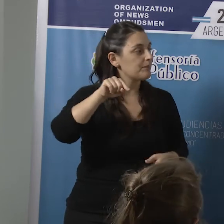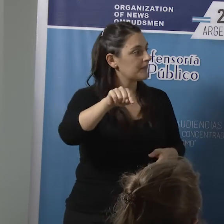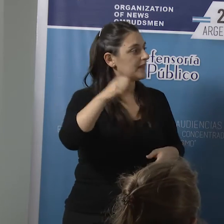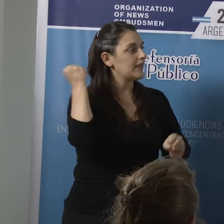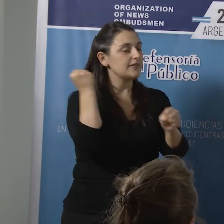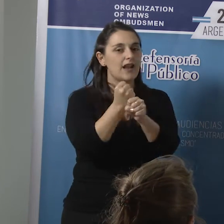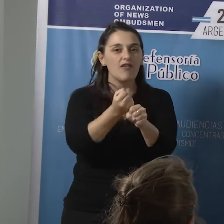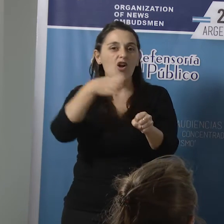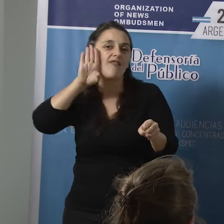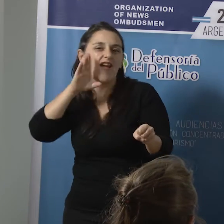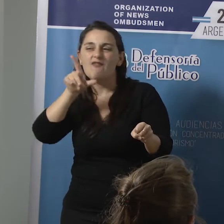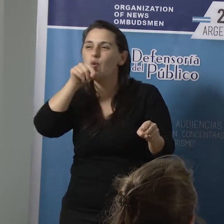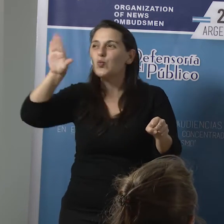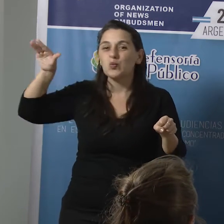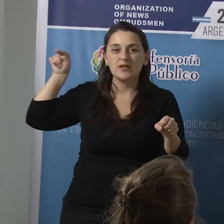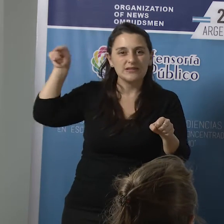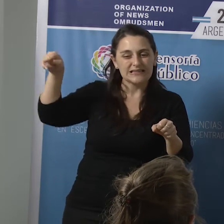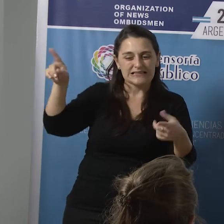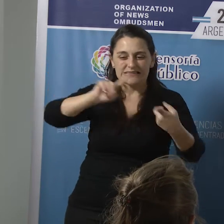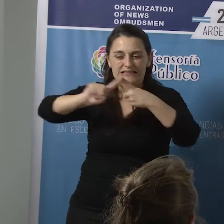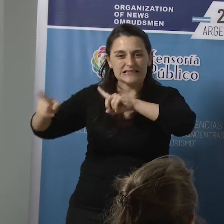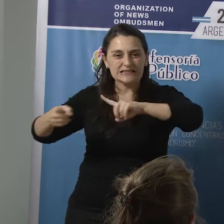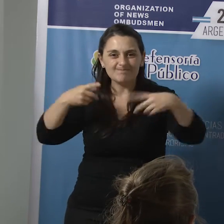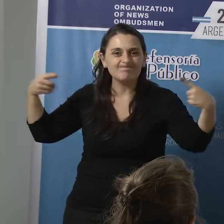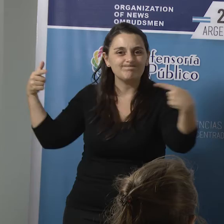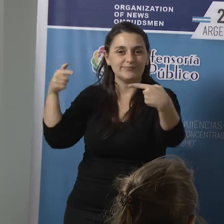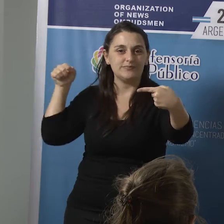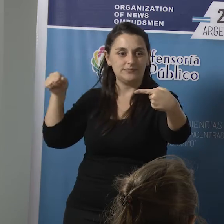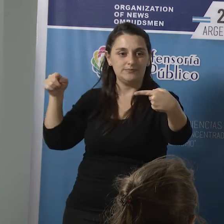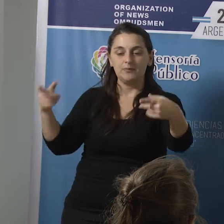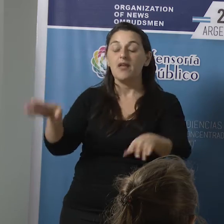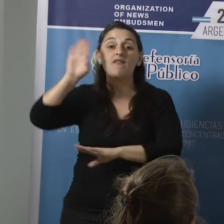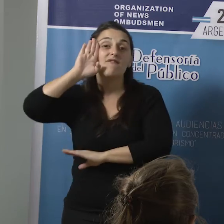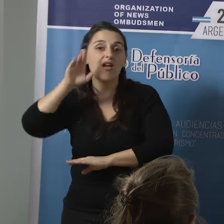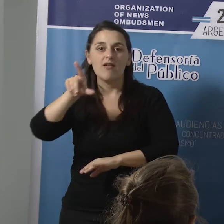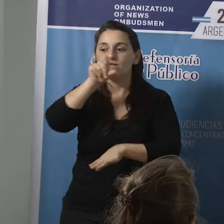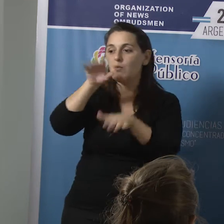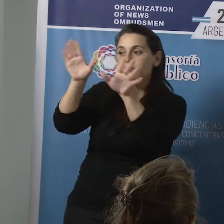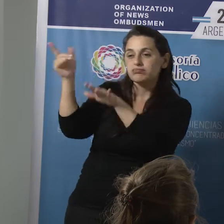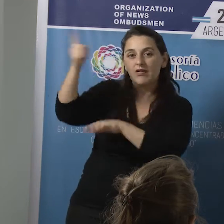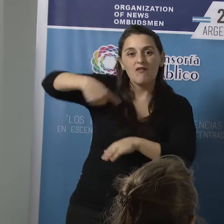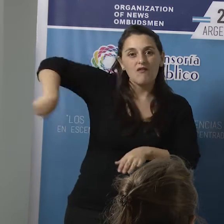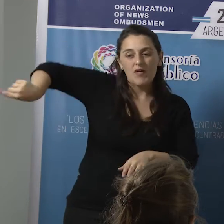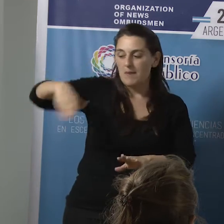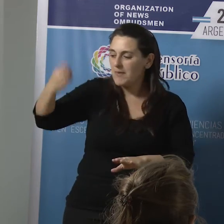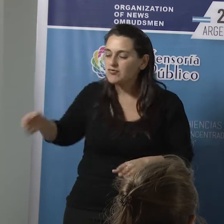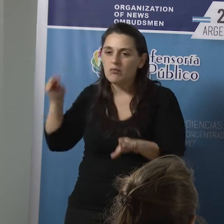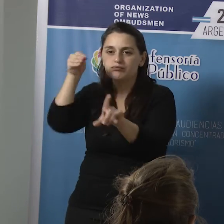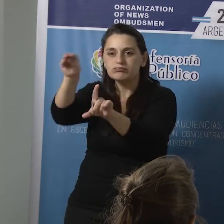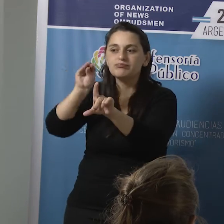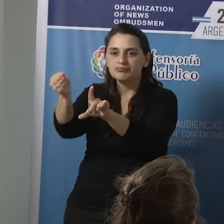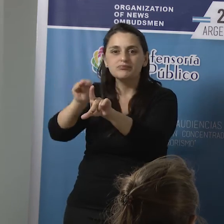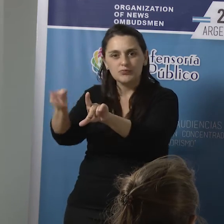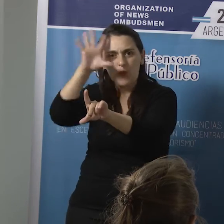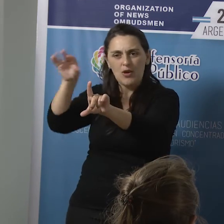redes sociales y las defensorías. Las redes sociales se han vuelto como el gran oído de las defensorías, en donde todos están hablando, pero